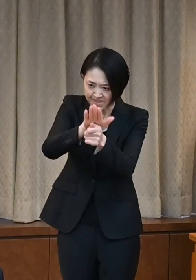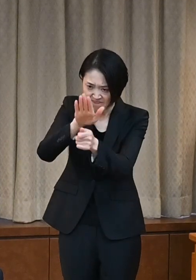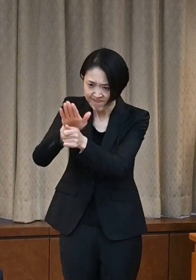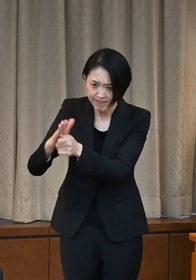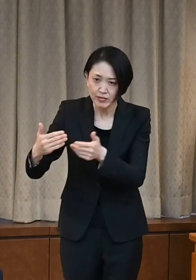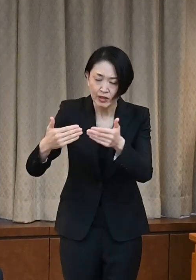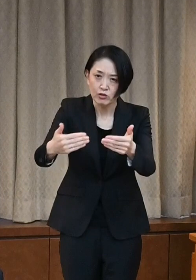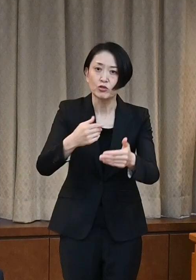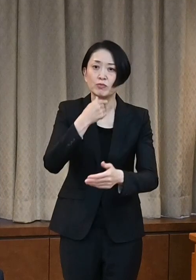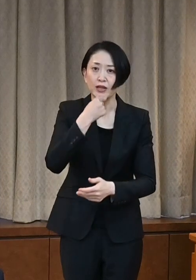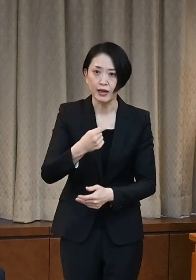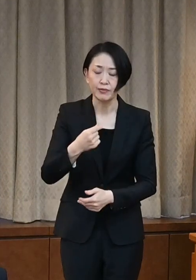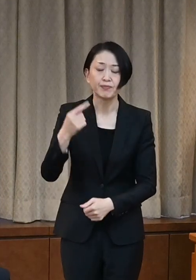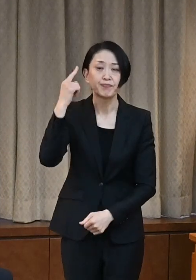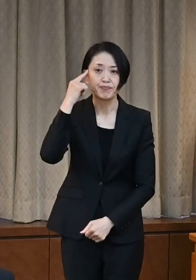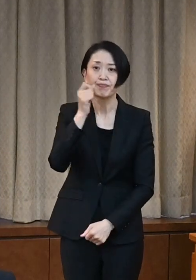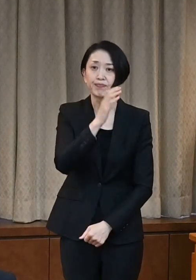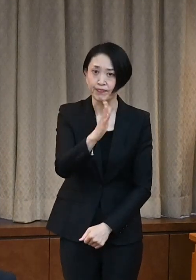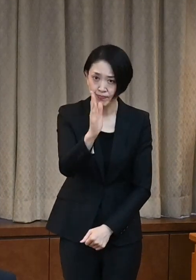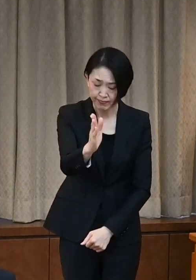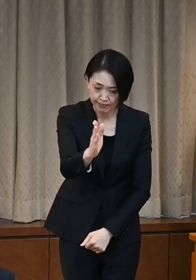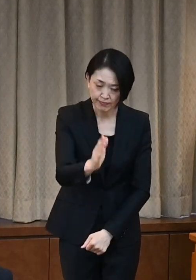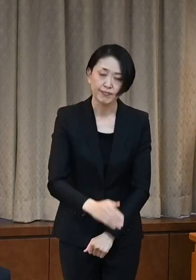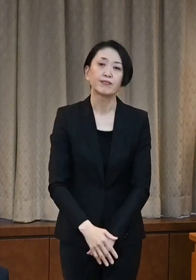。以上であります。